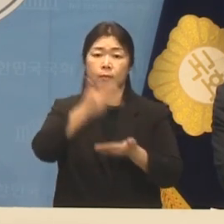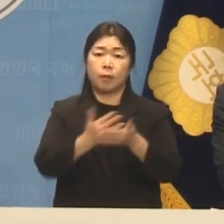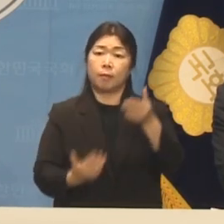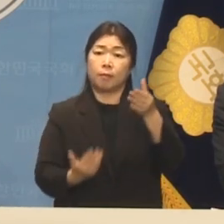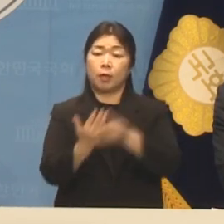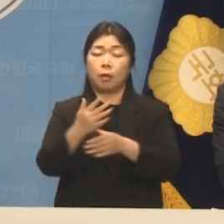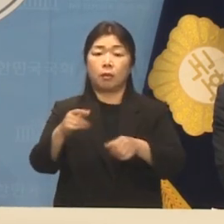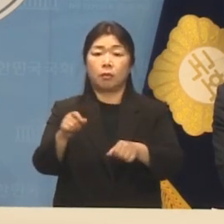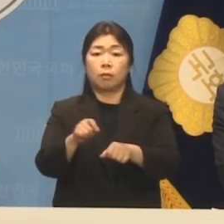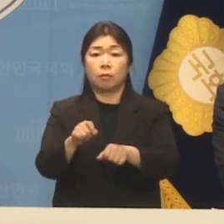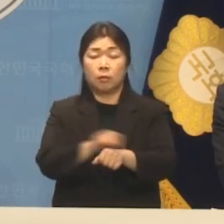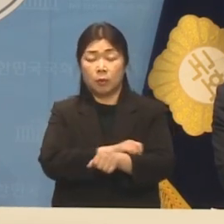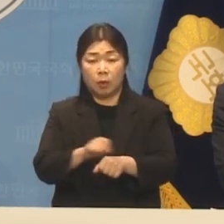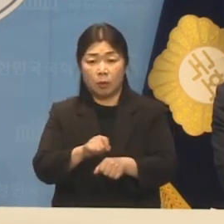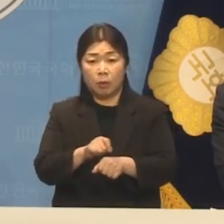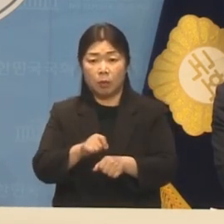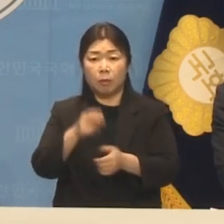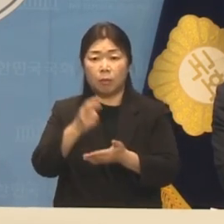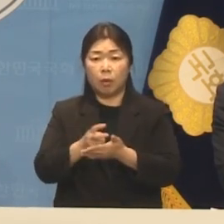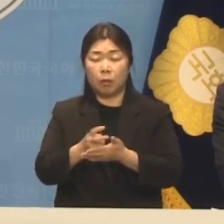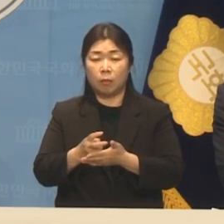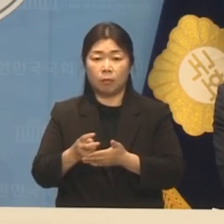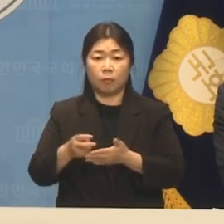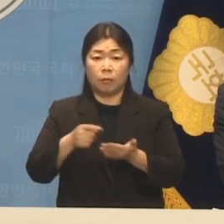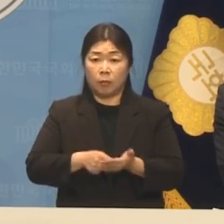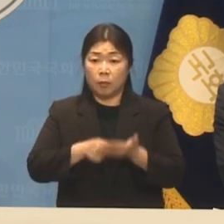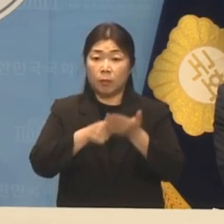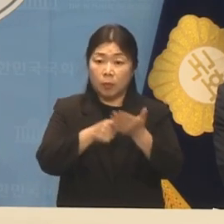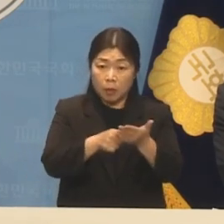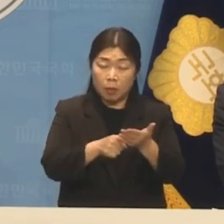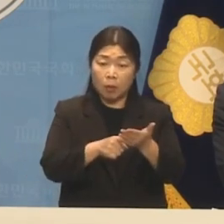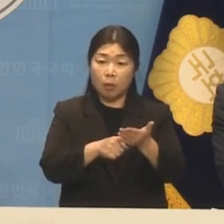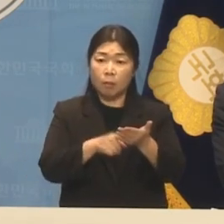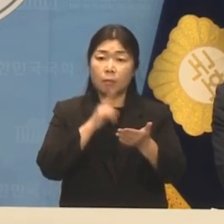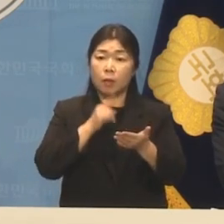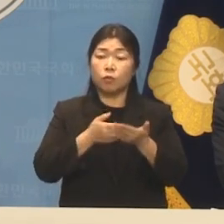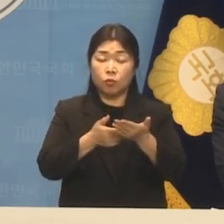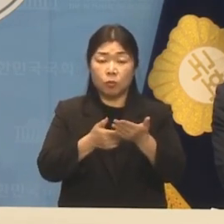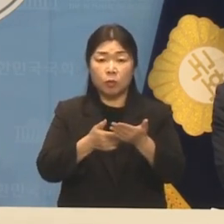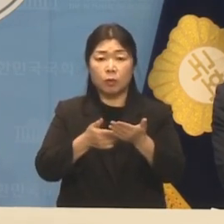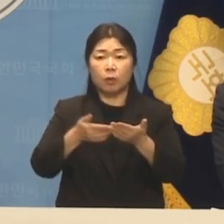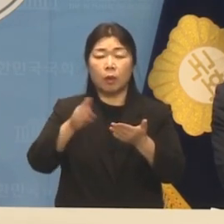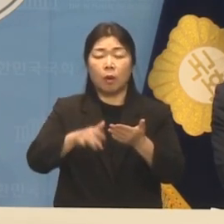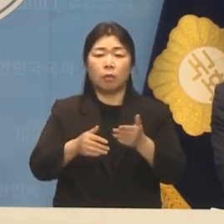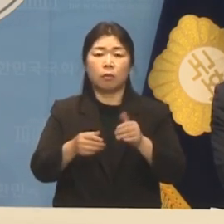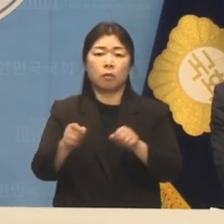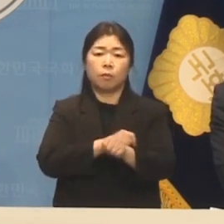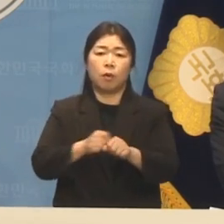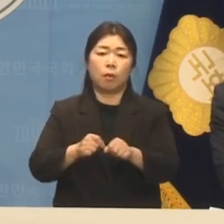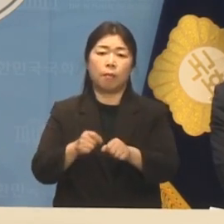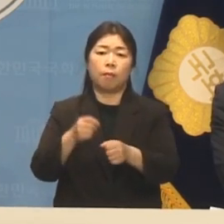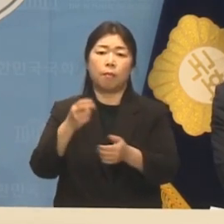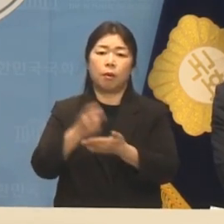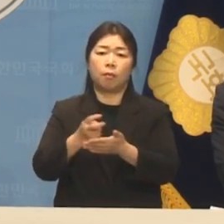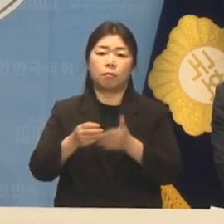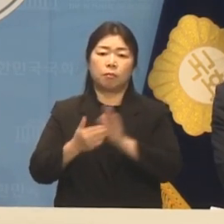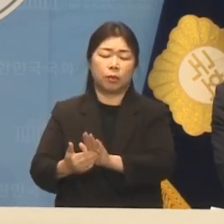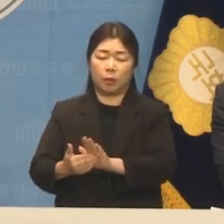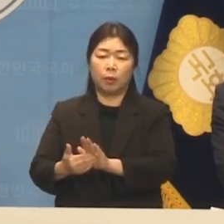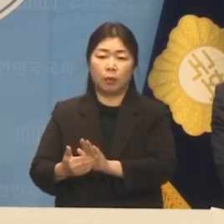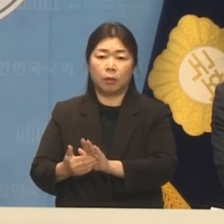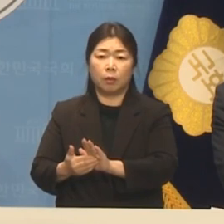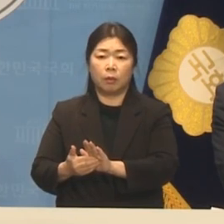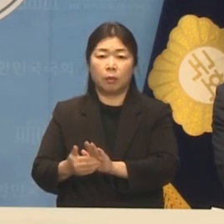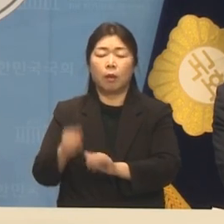진상규명 특별법 제2요구안을 상정할 예정이라고 하니 정말 기가 막힙니다. 유가족들의 눈물을 닦아주고